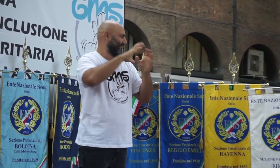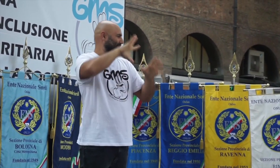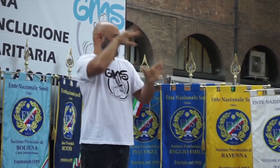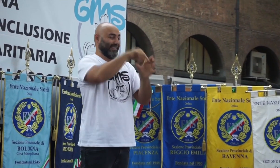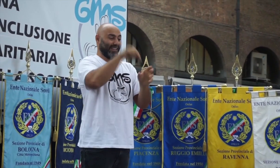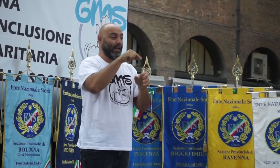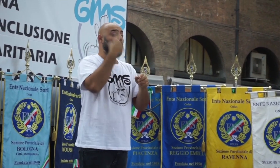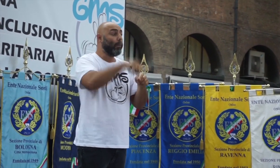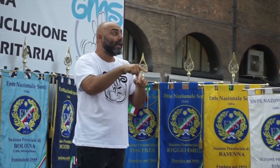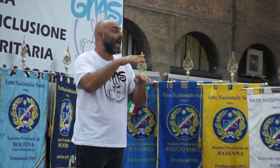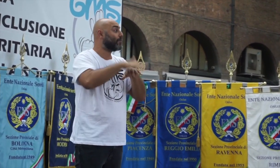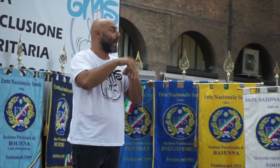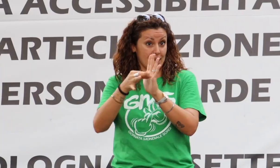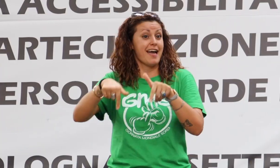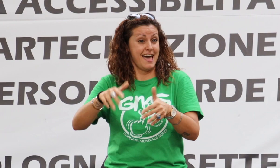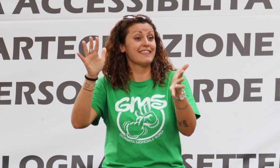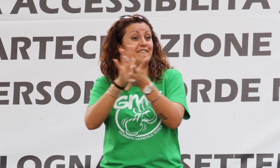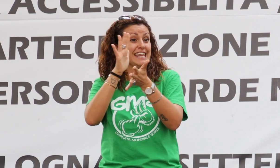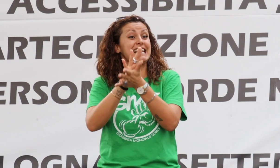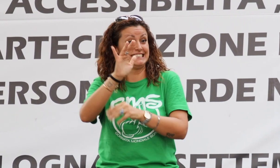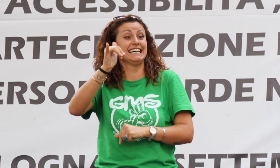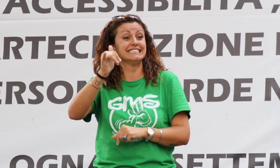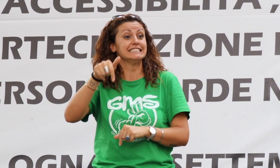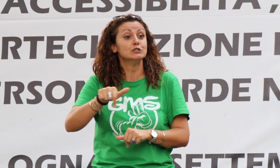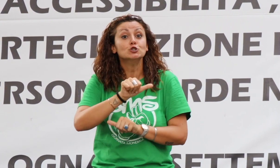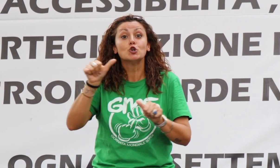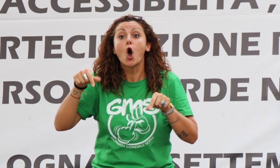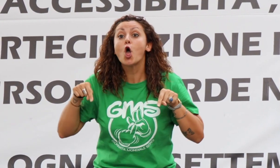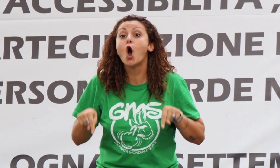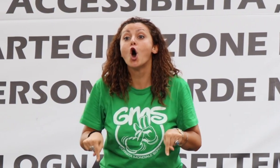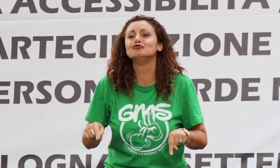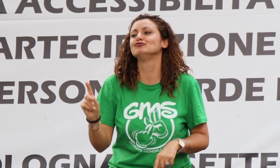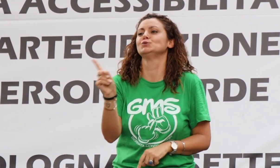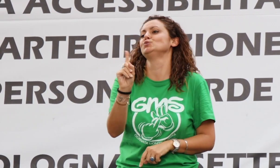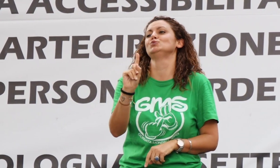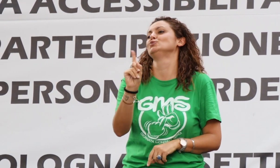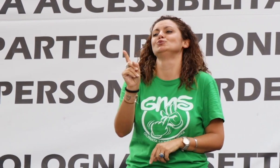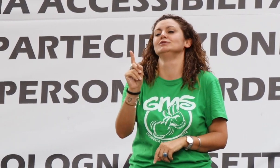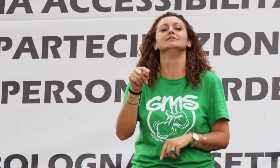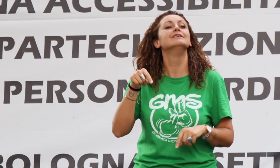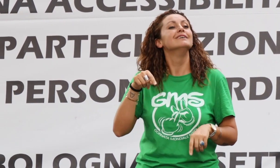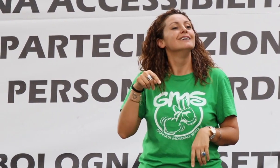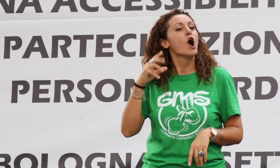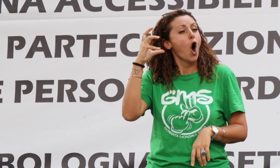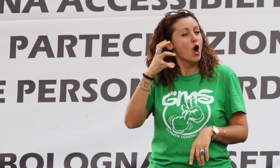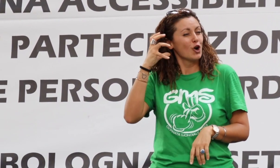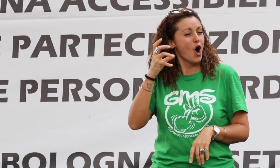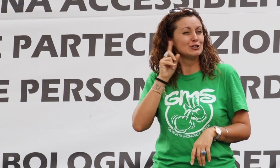avuto sempre attenzione a senso di essere sordi. Questa è una giornata mondiale dei sordi, ma